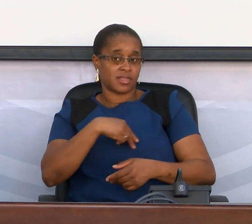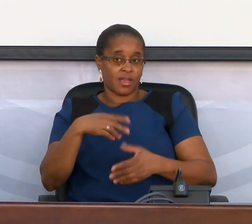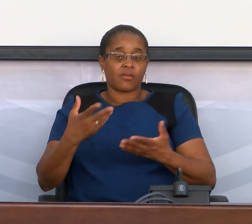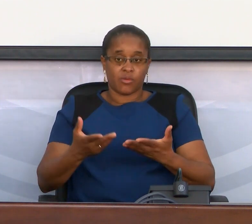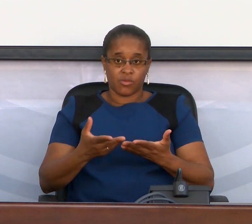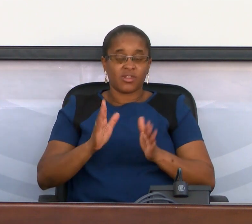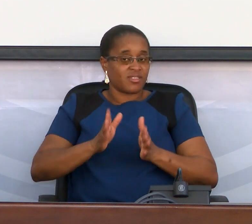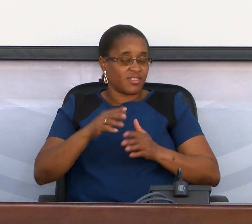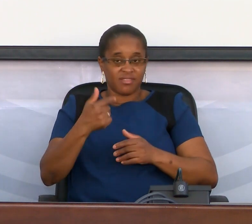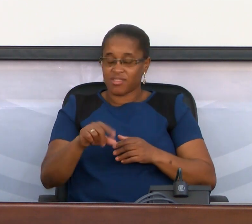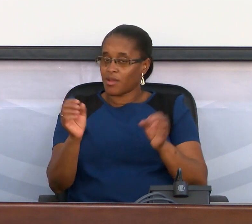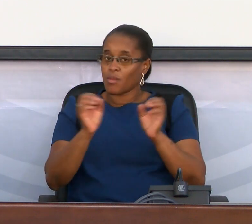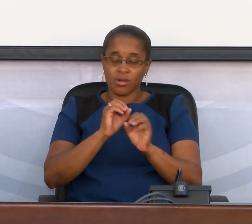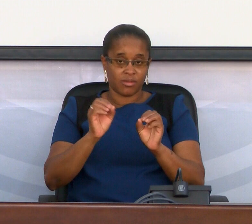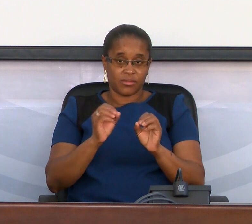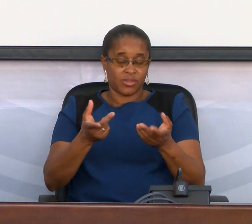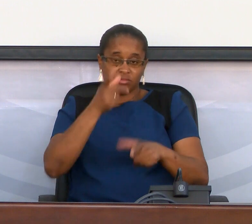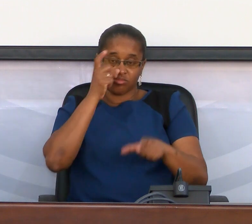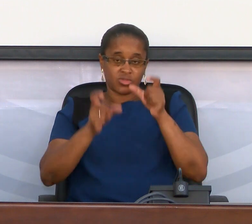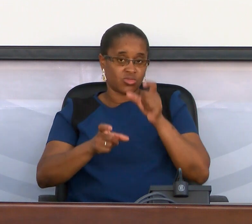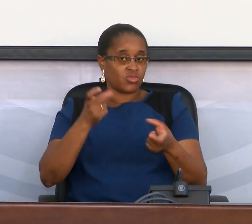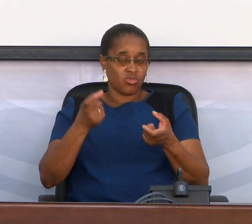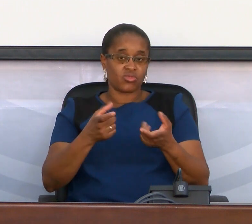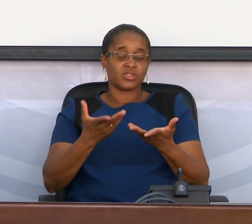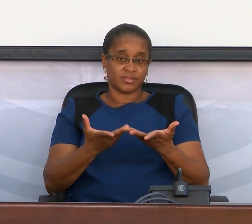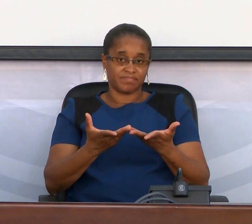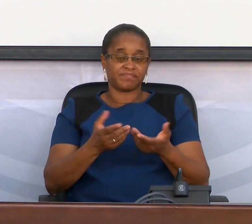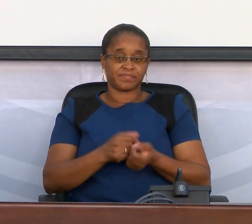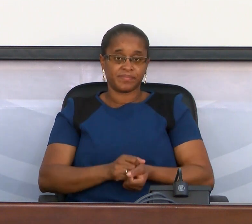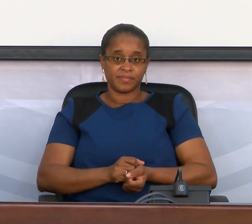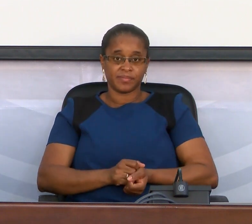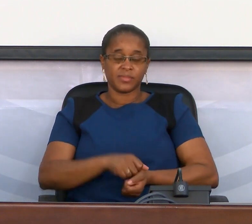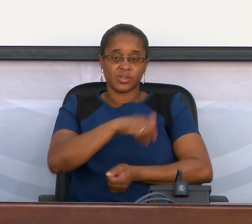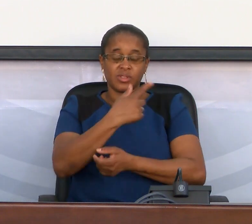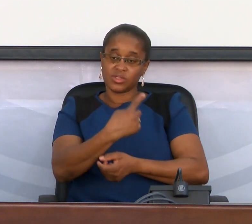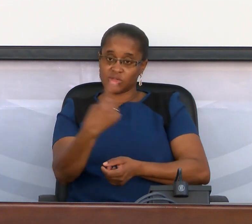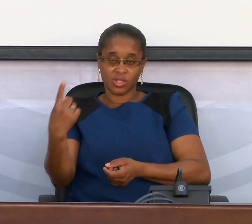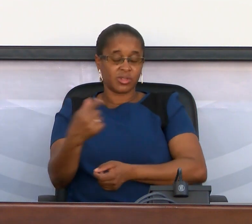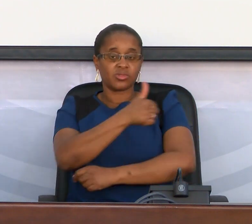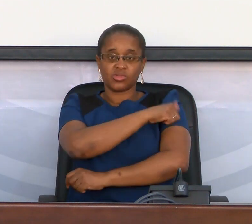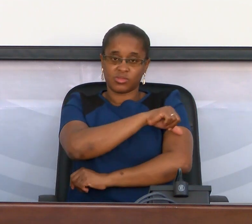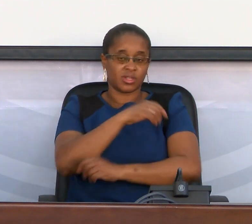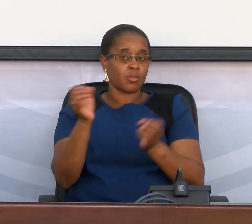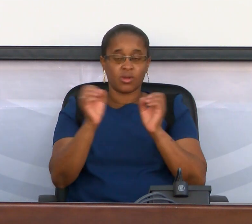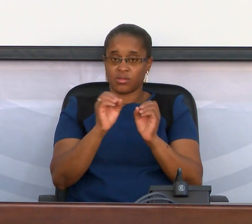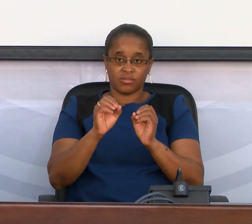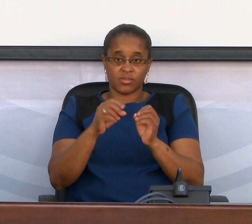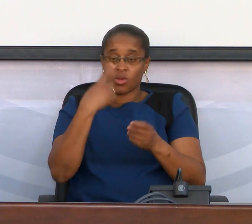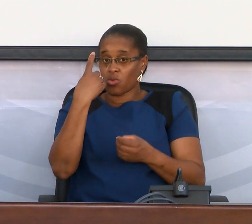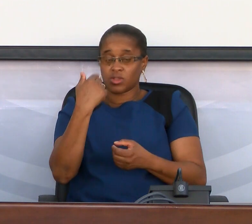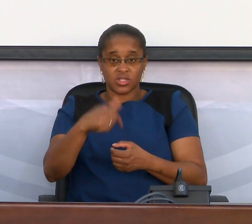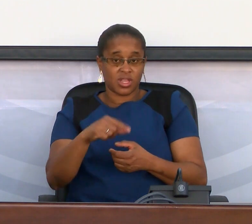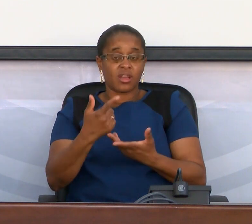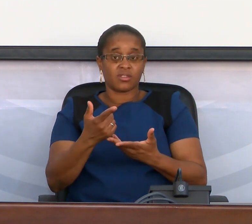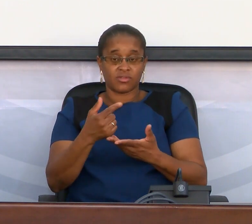enquanto, já não tem pessoas internadas em isolamento. O único caso que estava